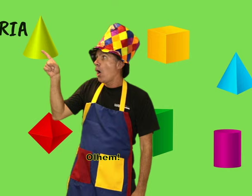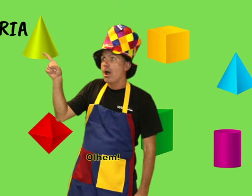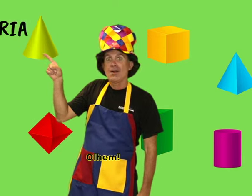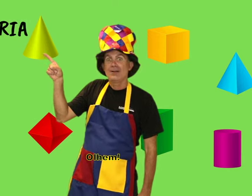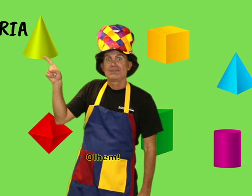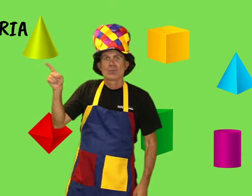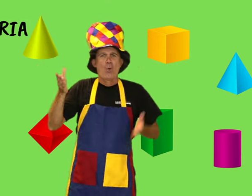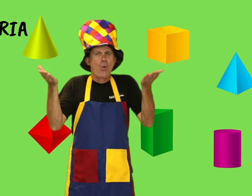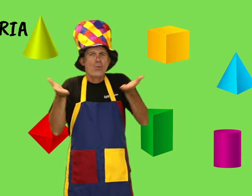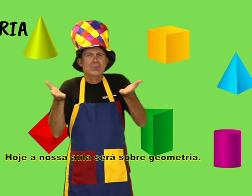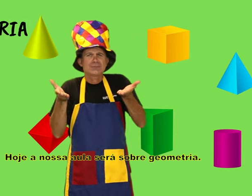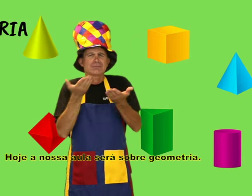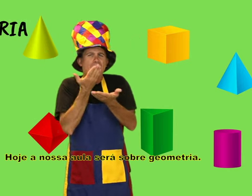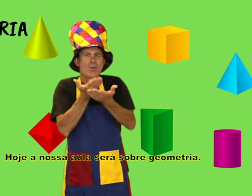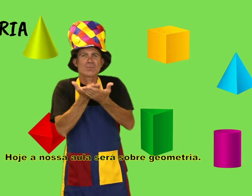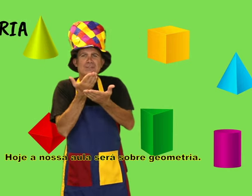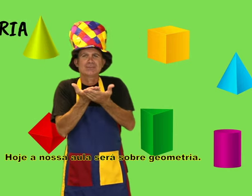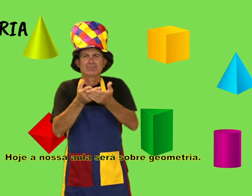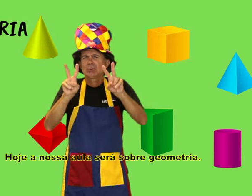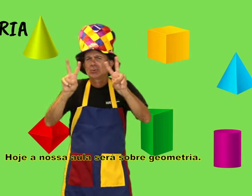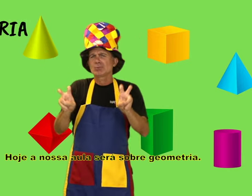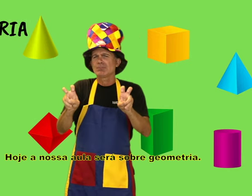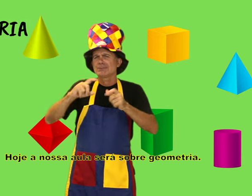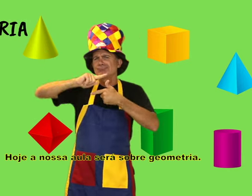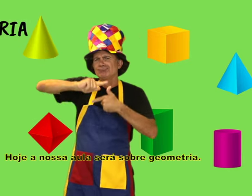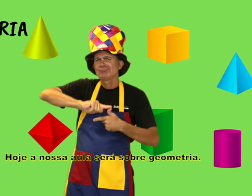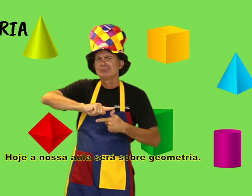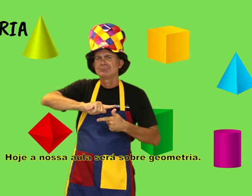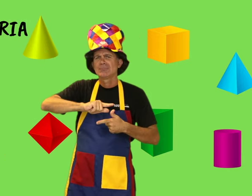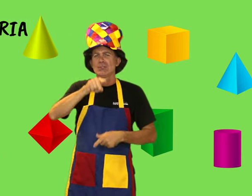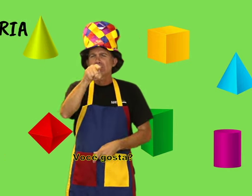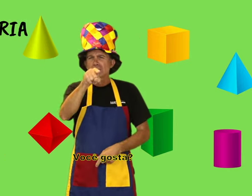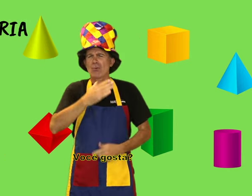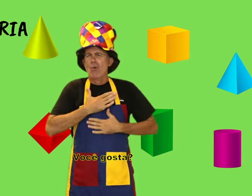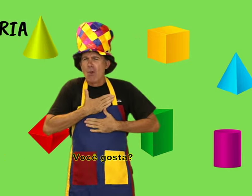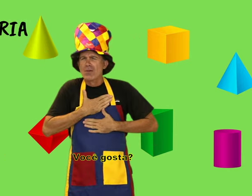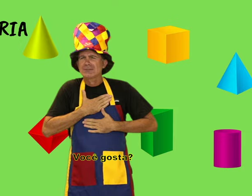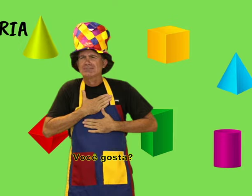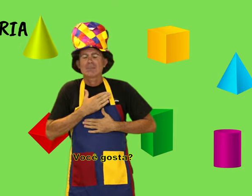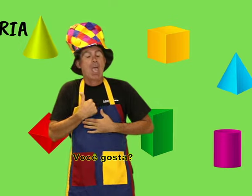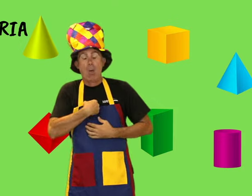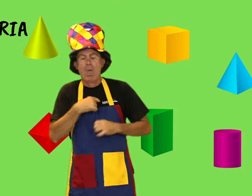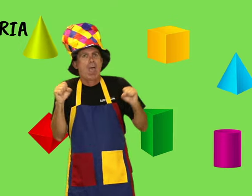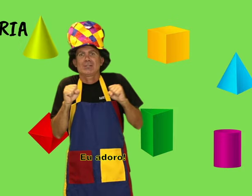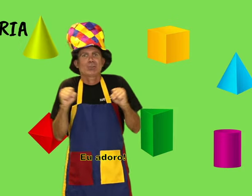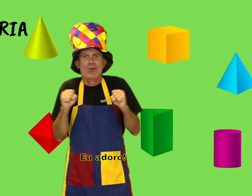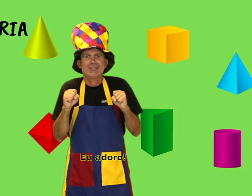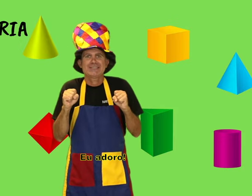Olhem! Hoje, a nossa aula será sobre geometria. Você gosta? Eu